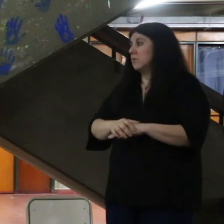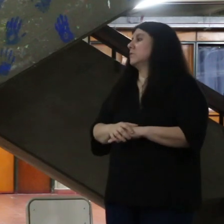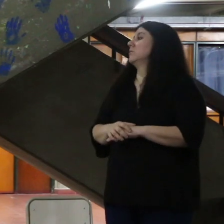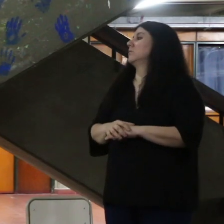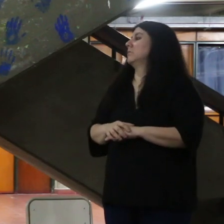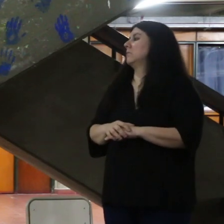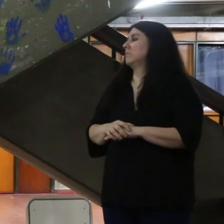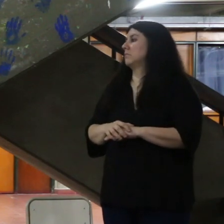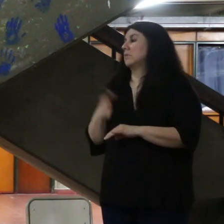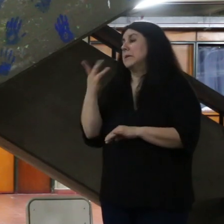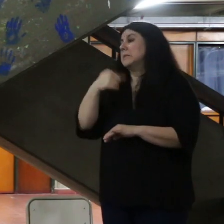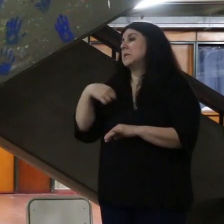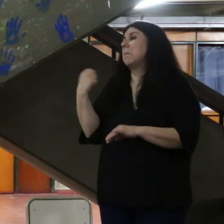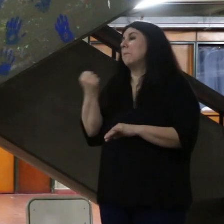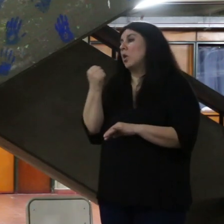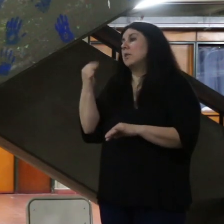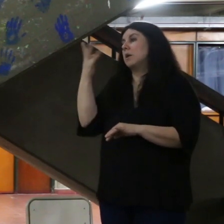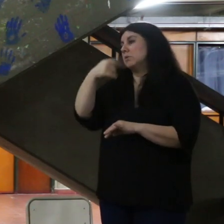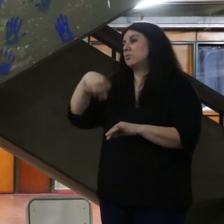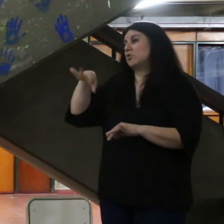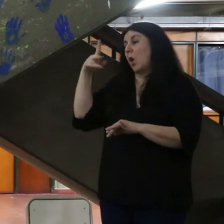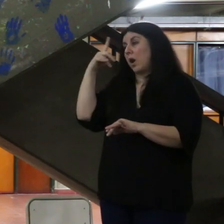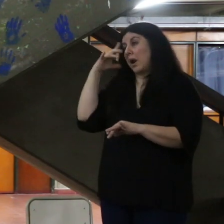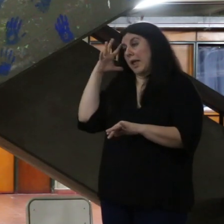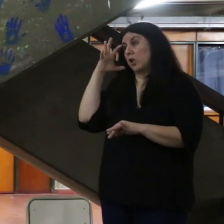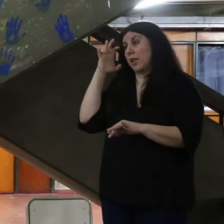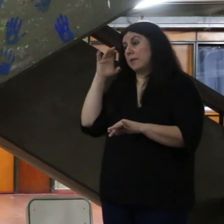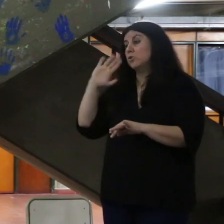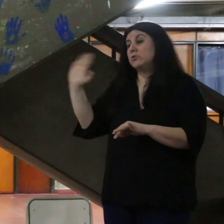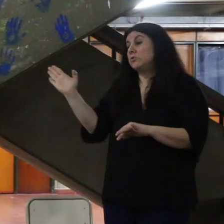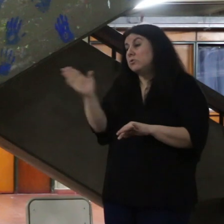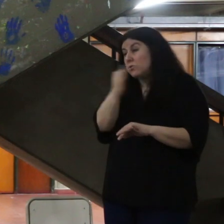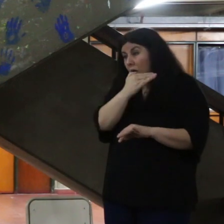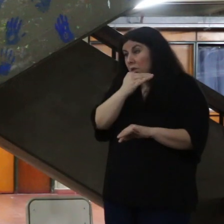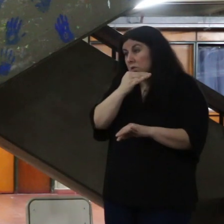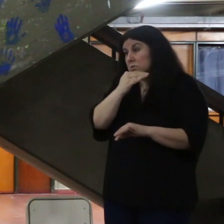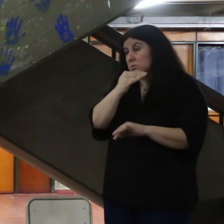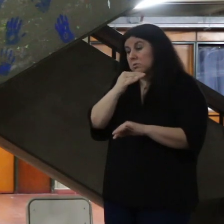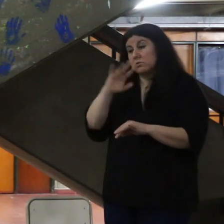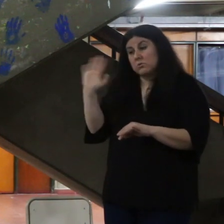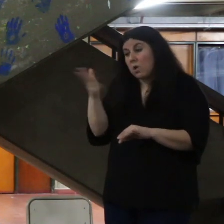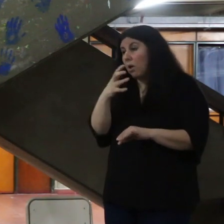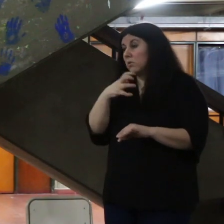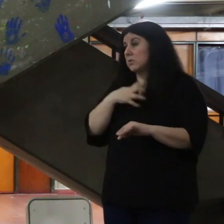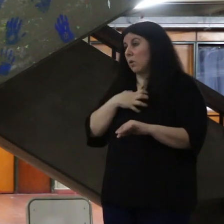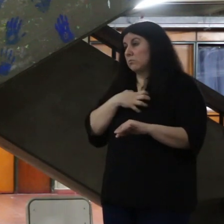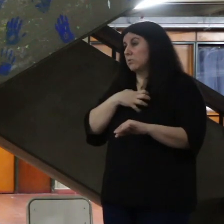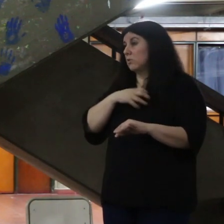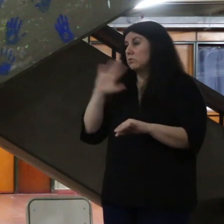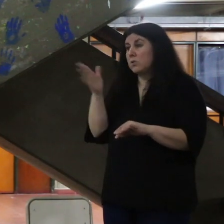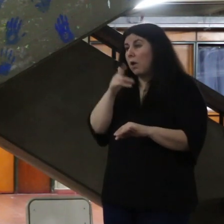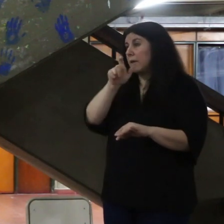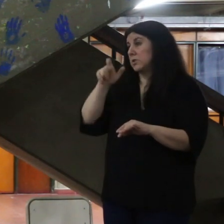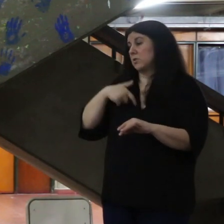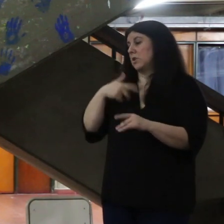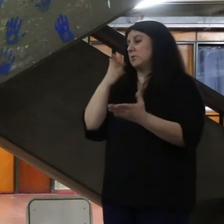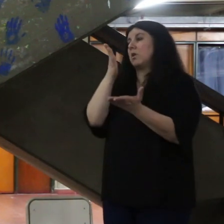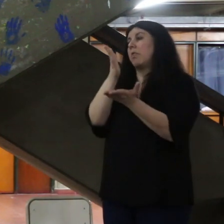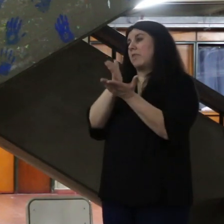jardín, recordemos que todos y todas son sujetos de derecho en nuestro país, ¿sí?,